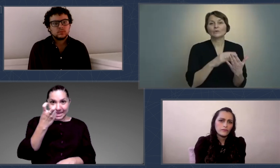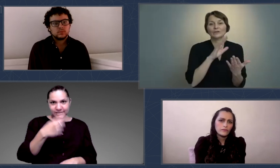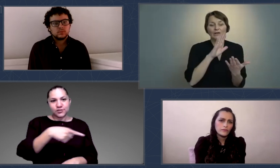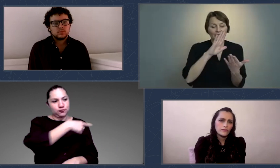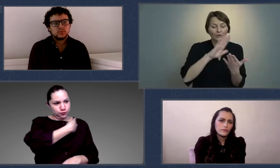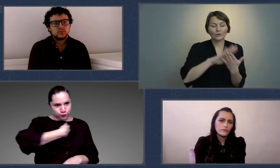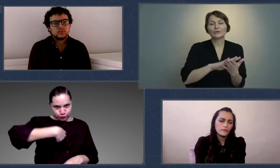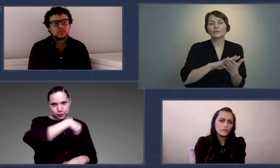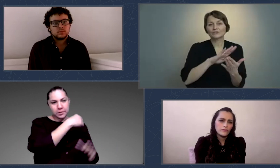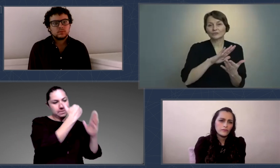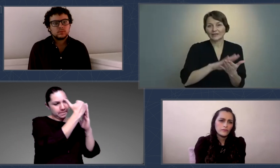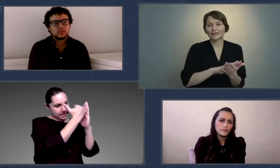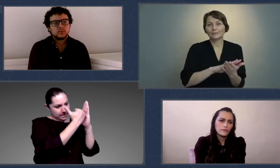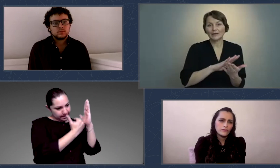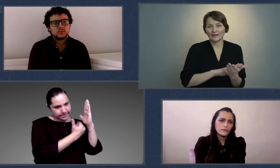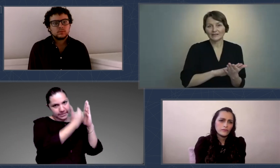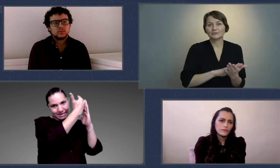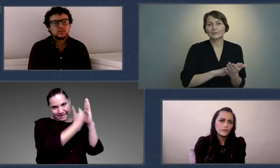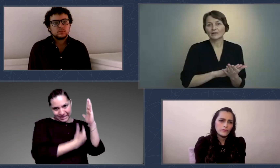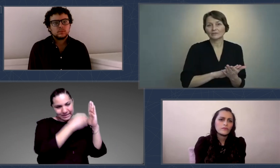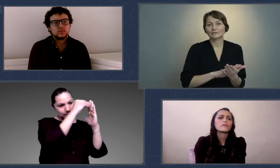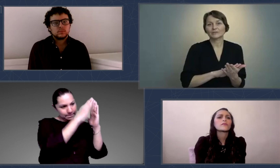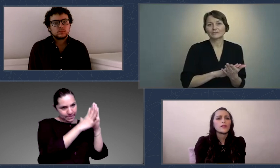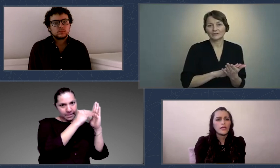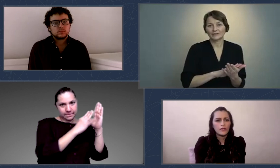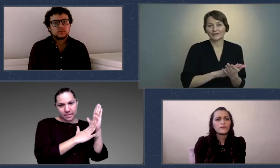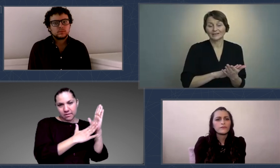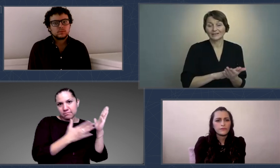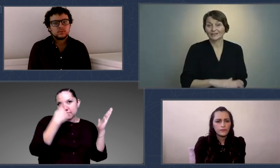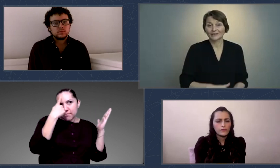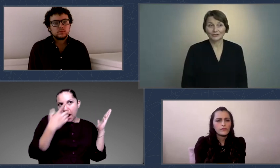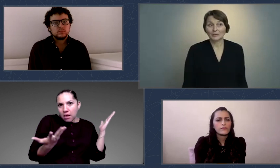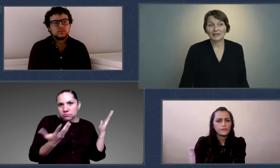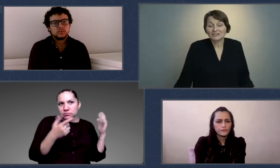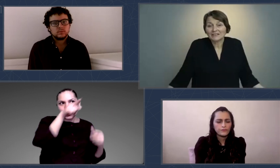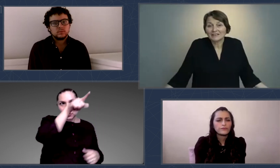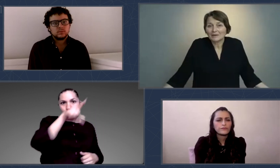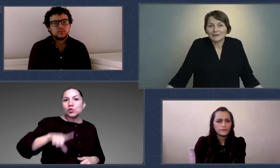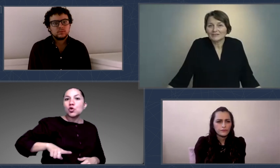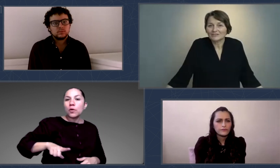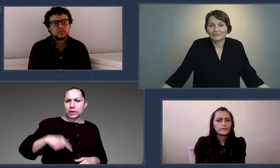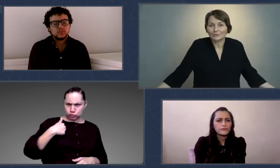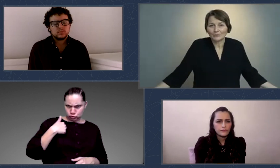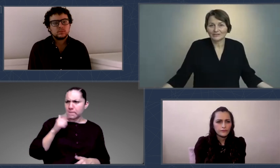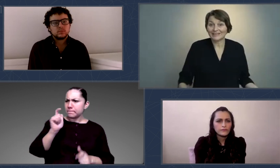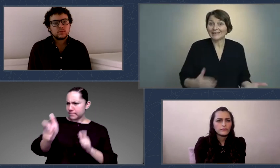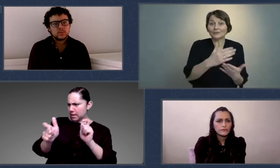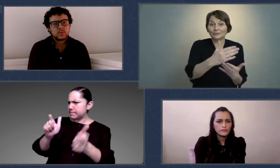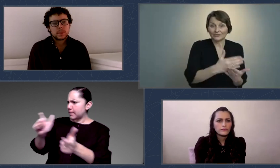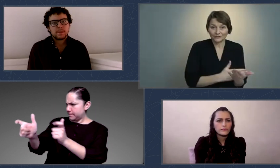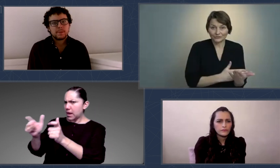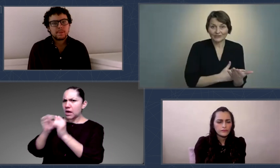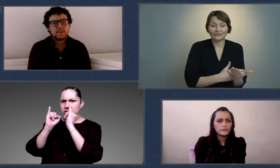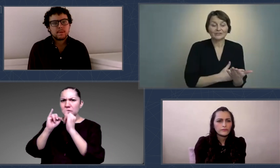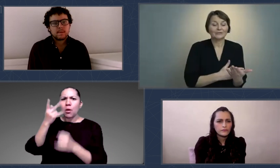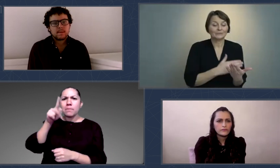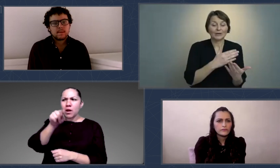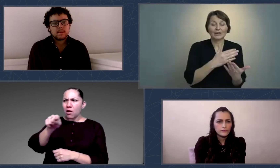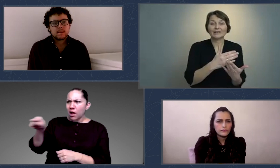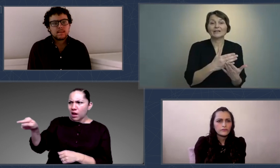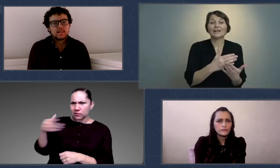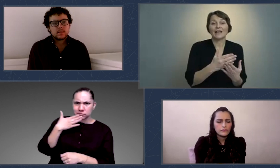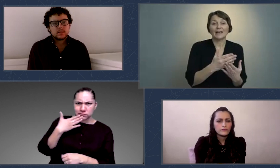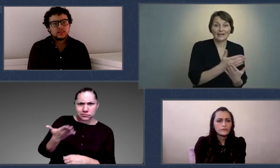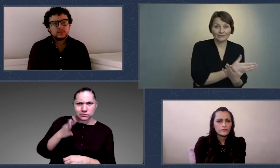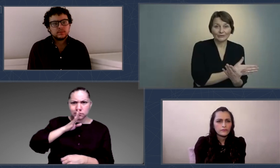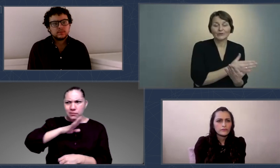pagando el servicio, pues lo que quieres es asegurarte que la gente que está trabajando pues esté calificada. Entonces dijeron, de